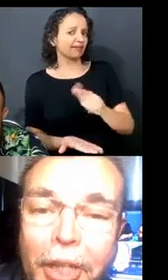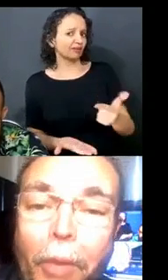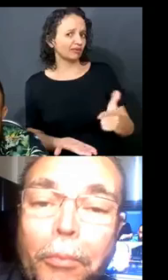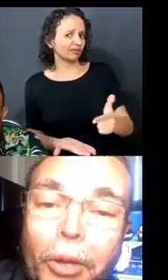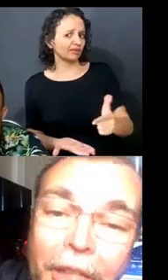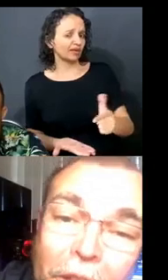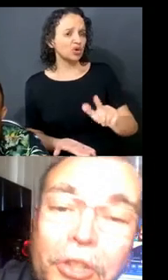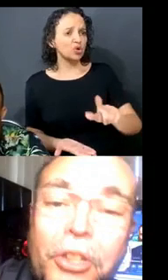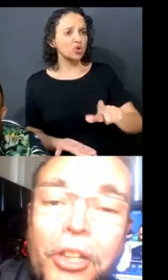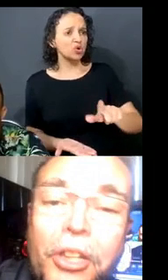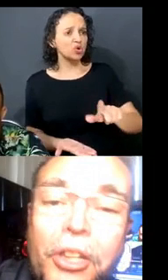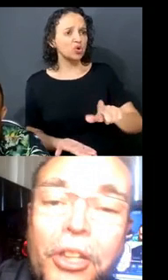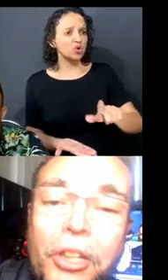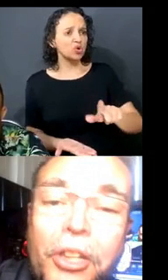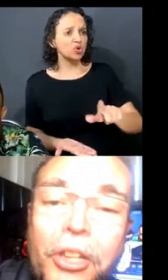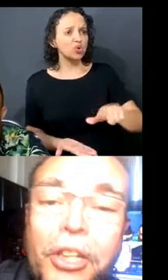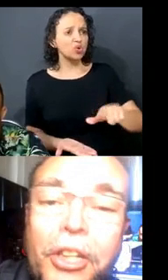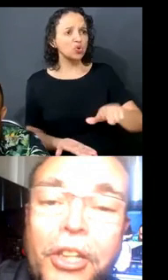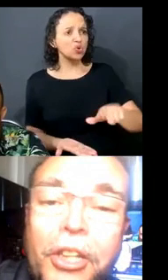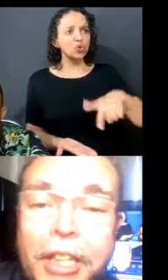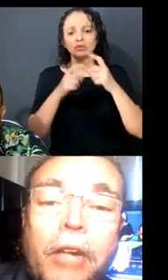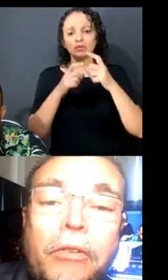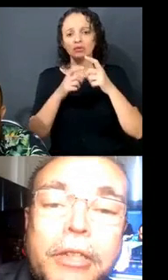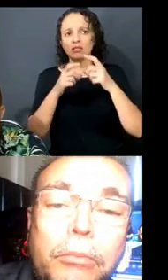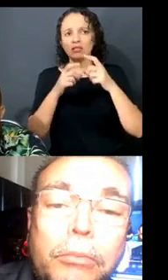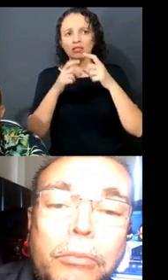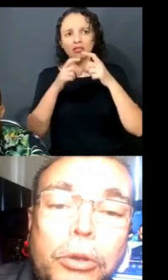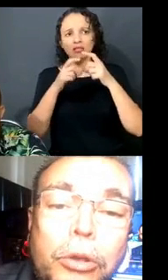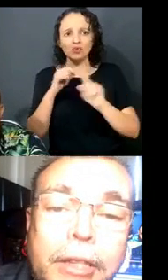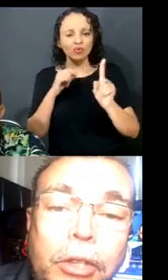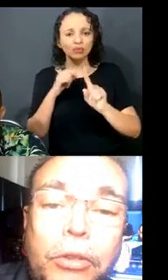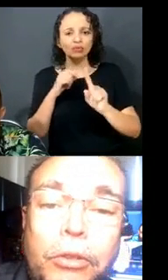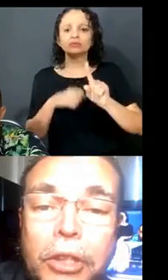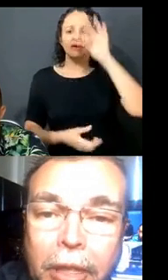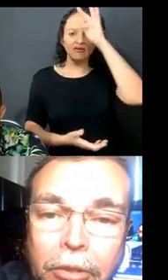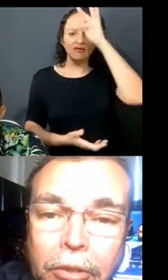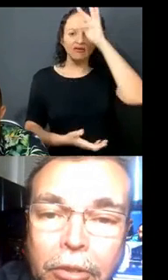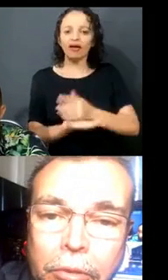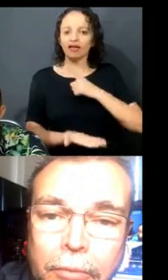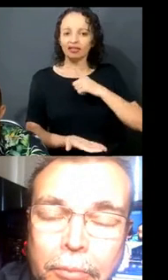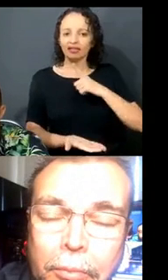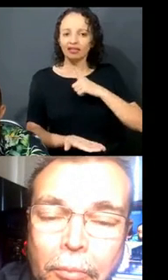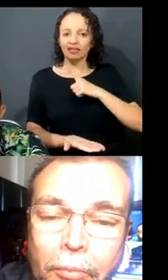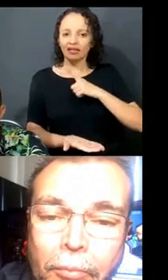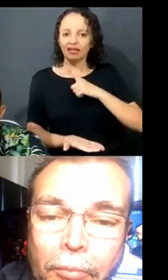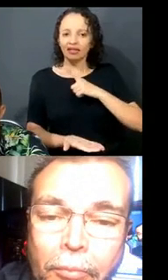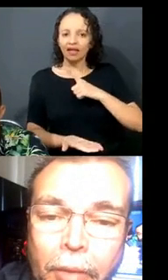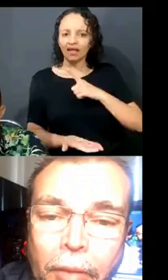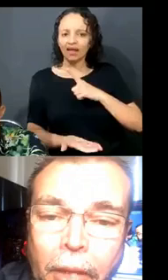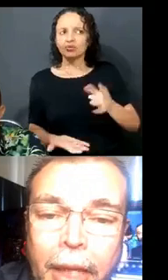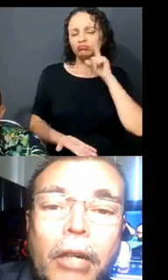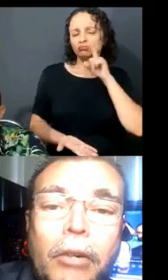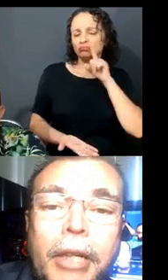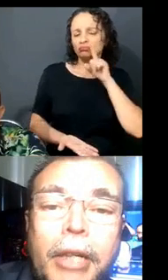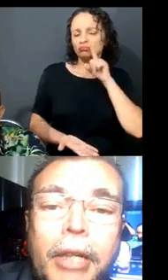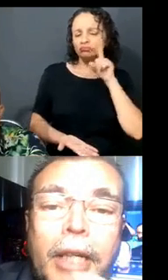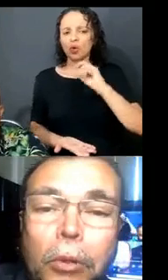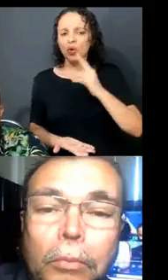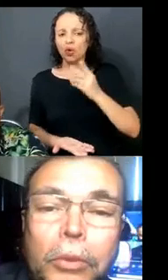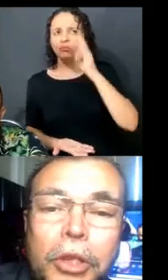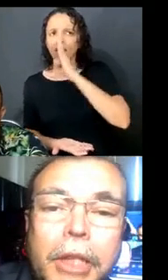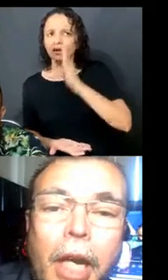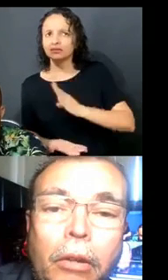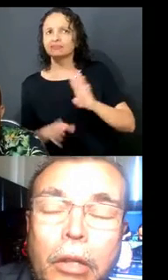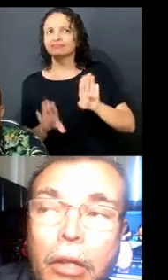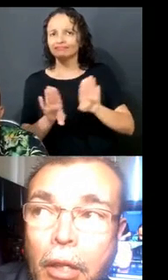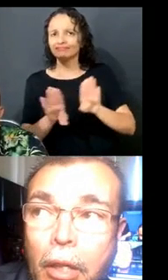a autoridade médica ou é o político? É o político ou a autoridade médica? E isso está acontecendo Né? no Brasil. E aí, então,